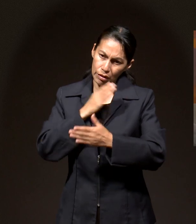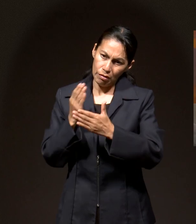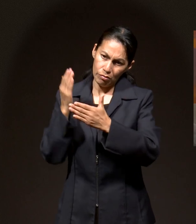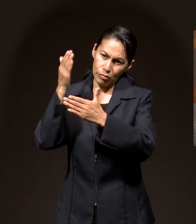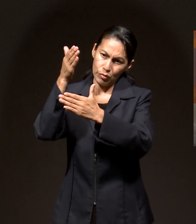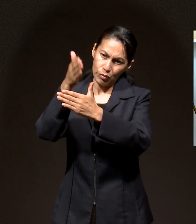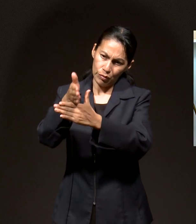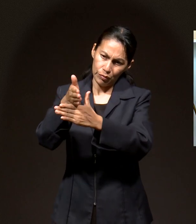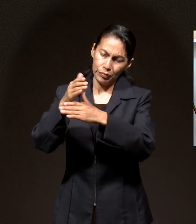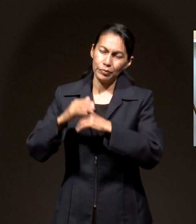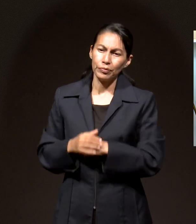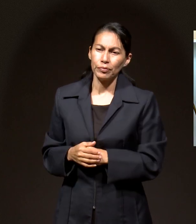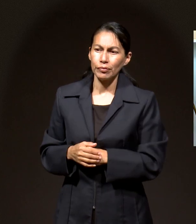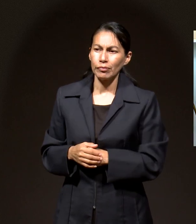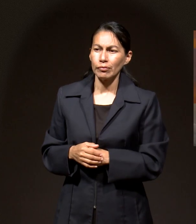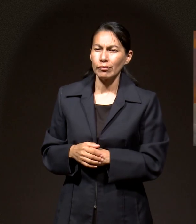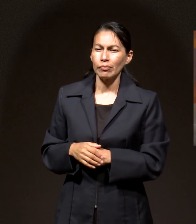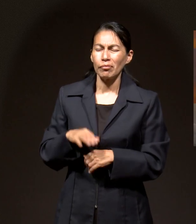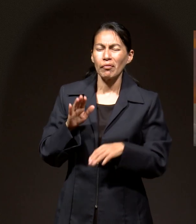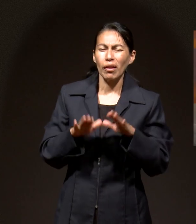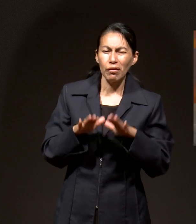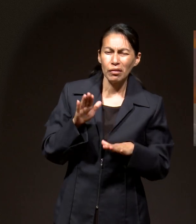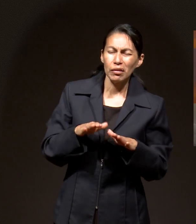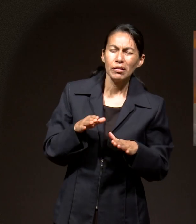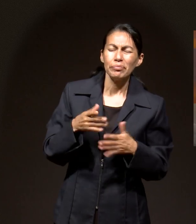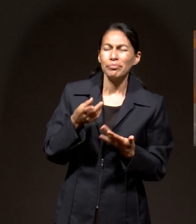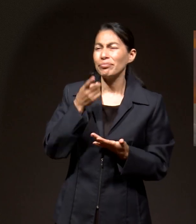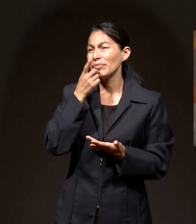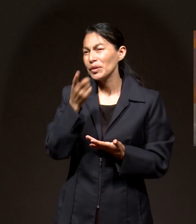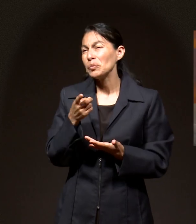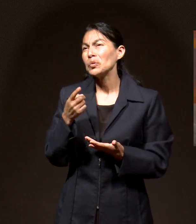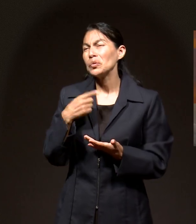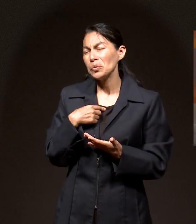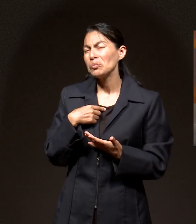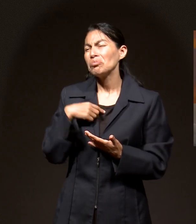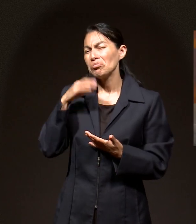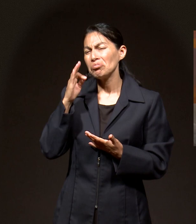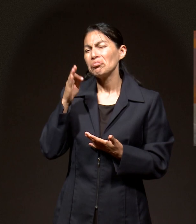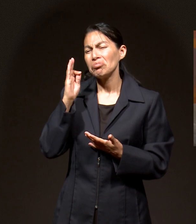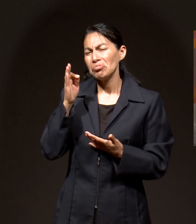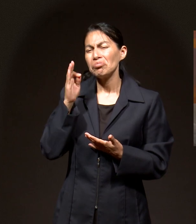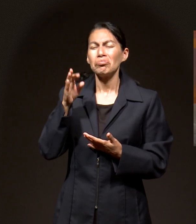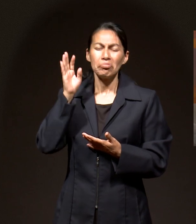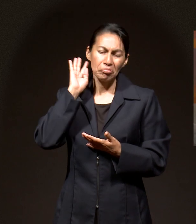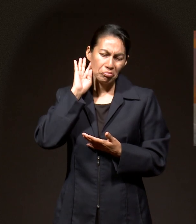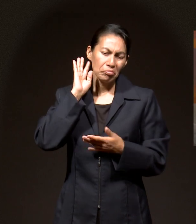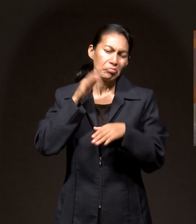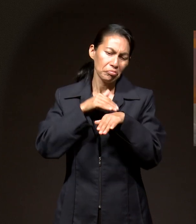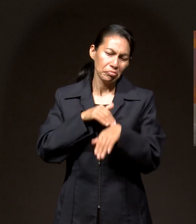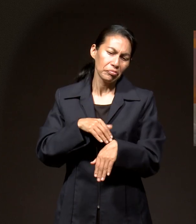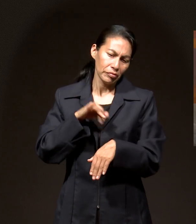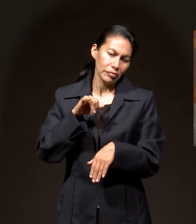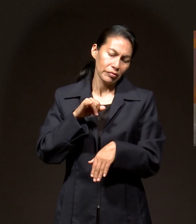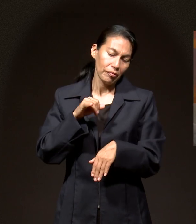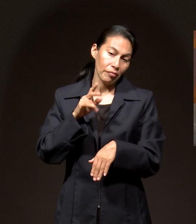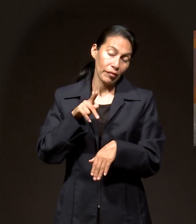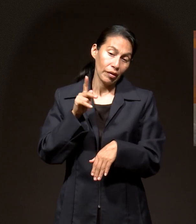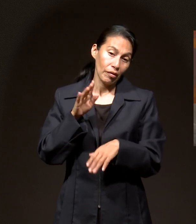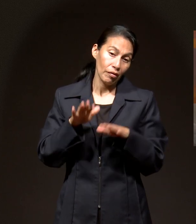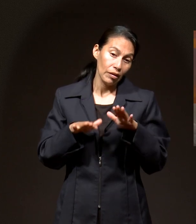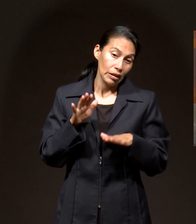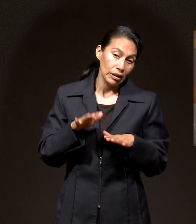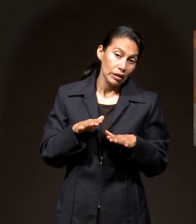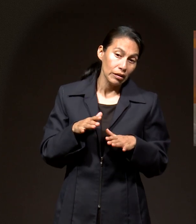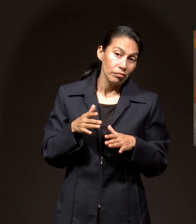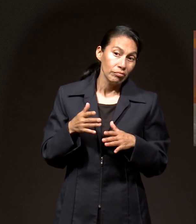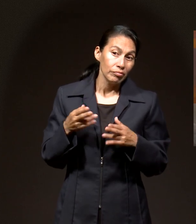haya faltado, ¿no? A veces de palabras decimos, voy a obedecer, voy a escuchar, voy a hacer, pero algo falta. Y gracias